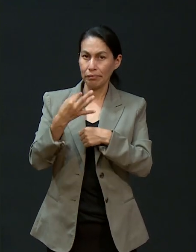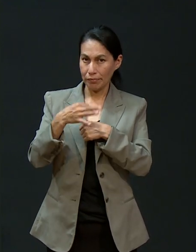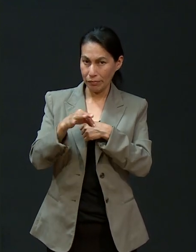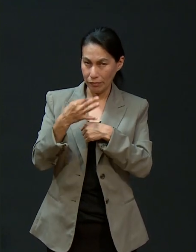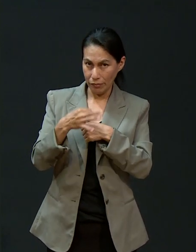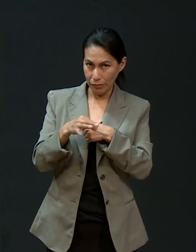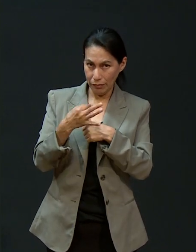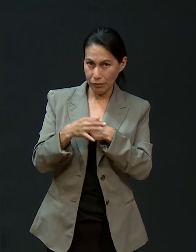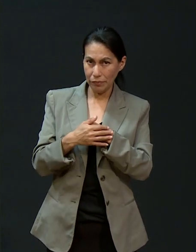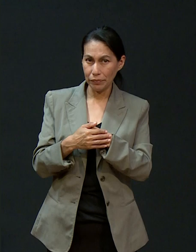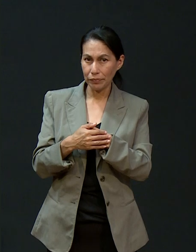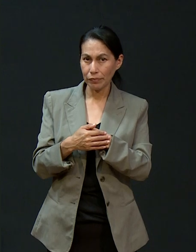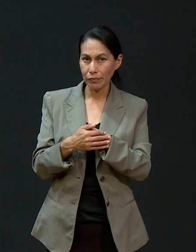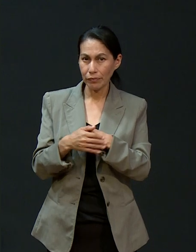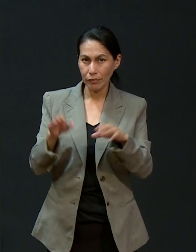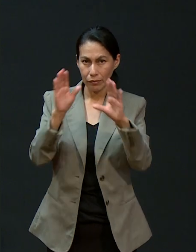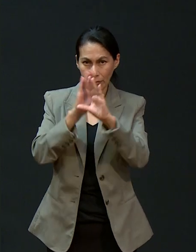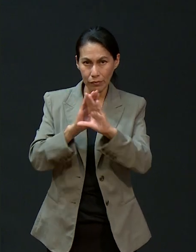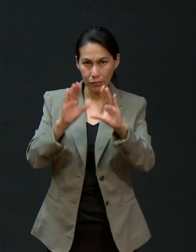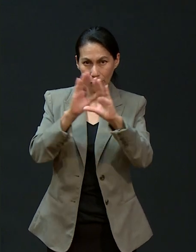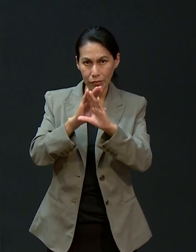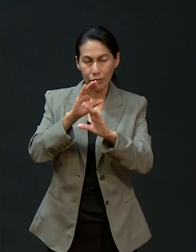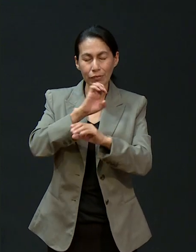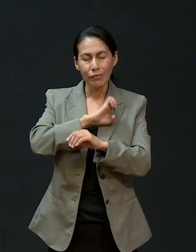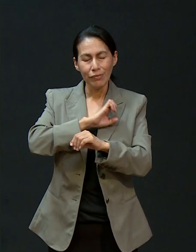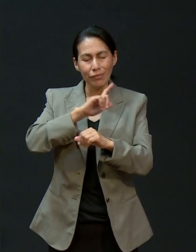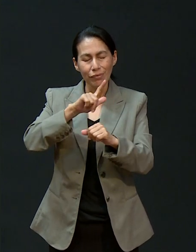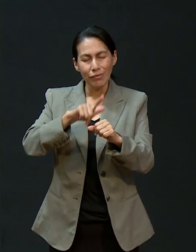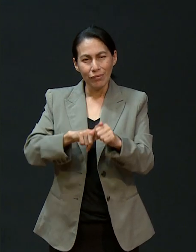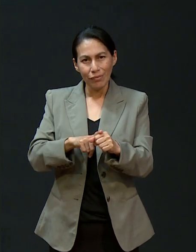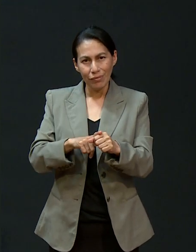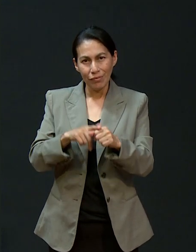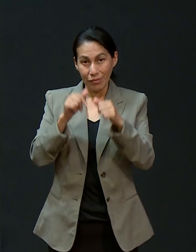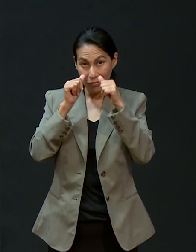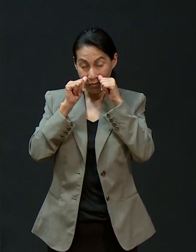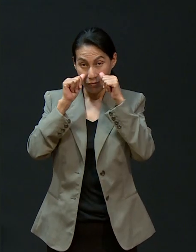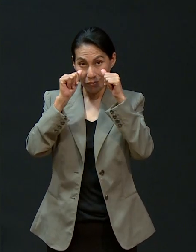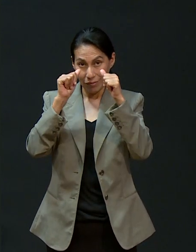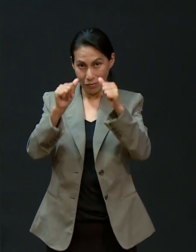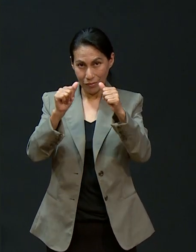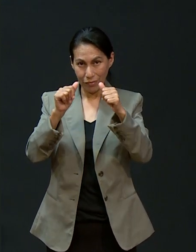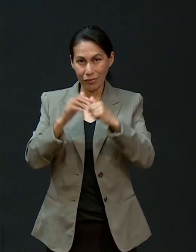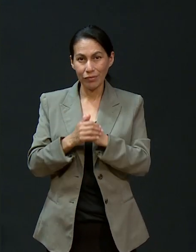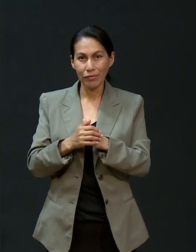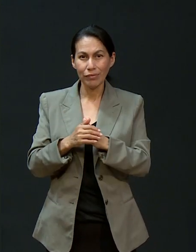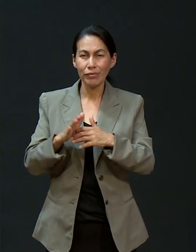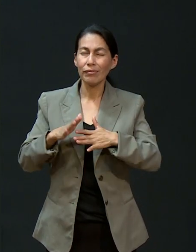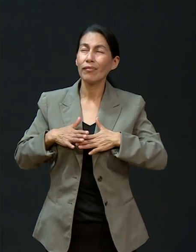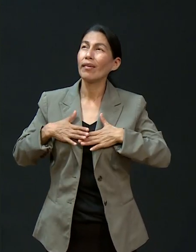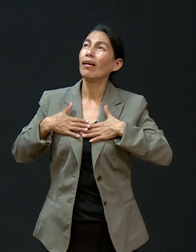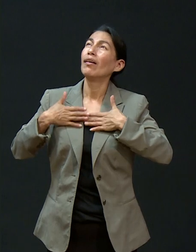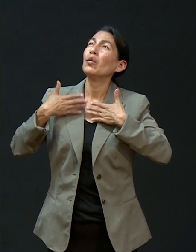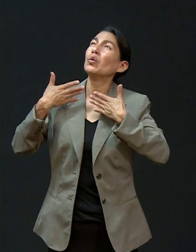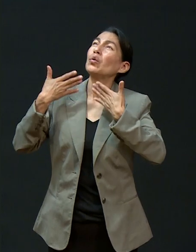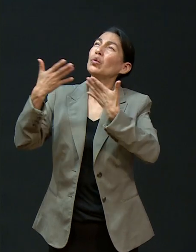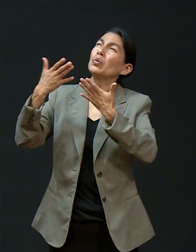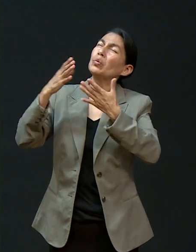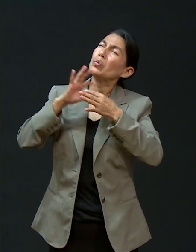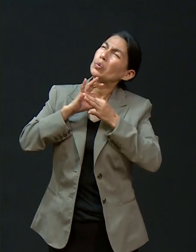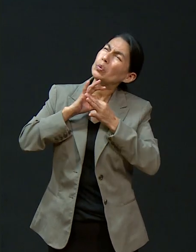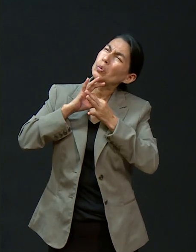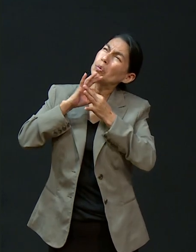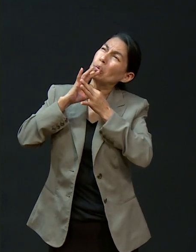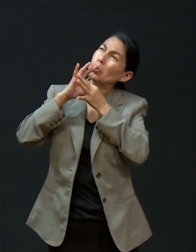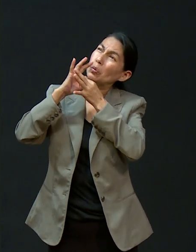Mientras escuchamos un himno especial, un canto especial que nos eleva a confiar en Dios como